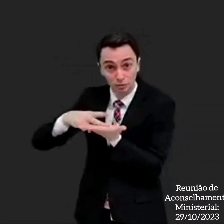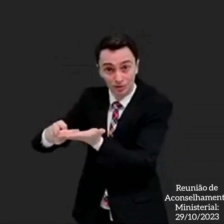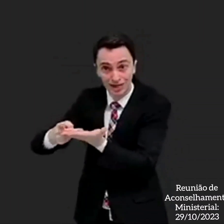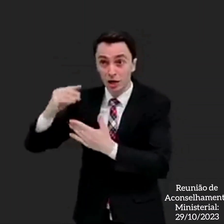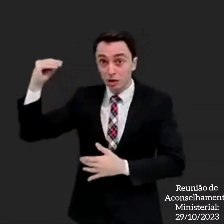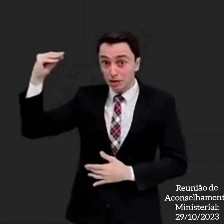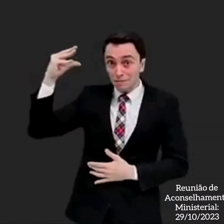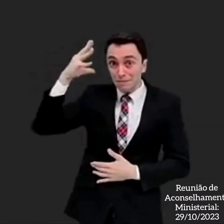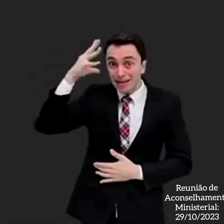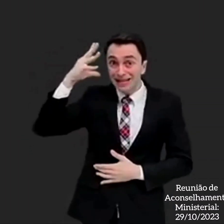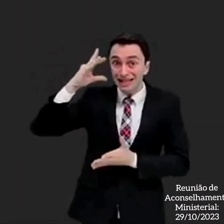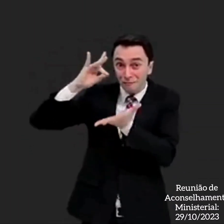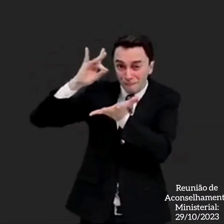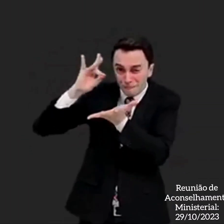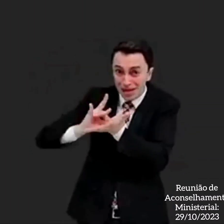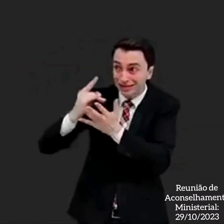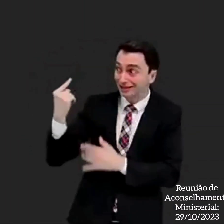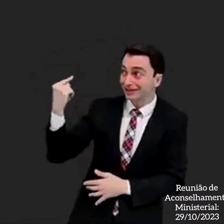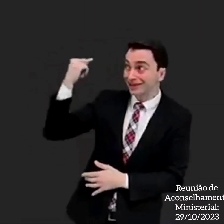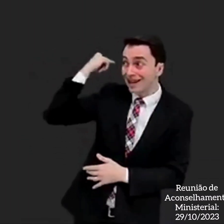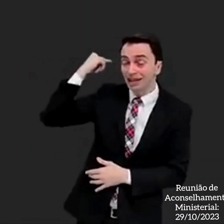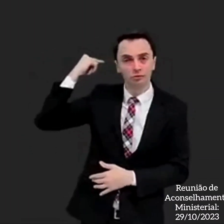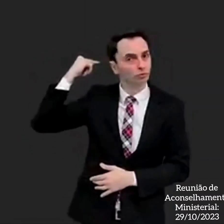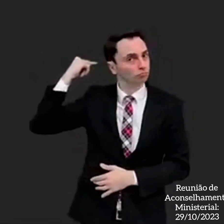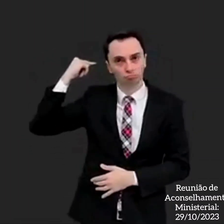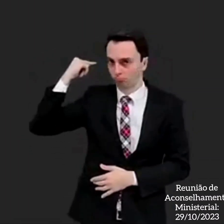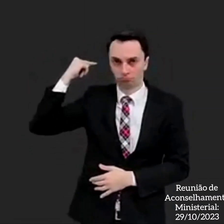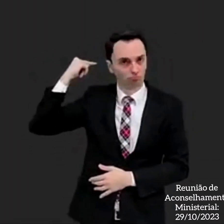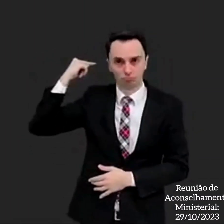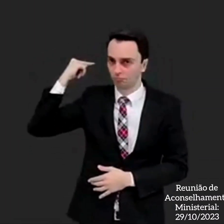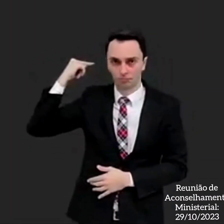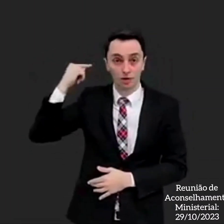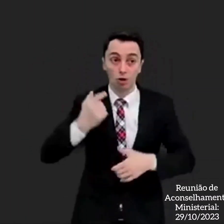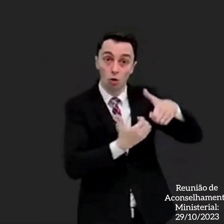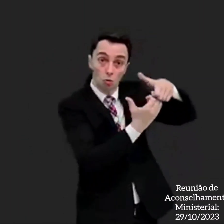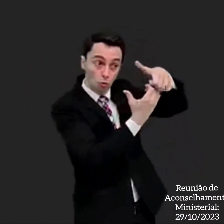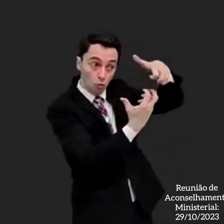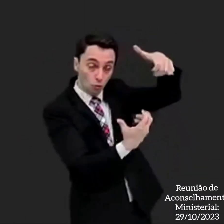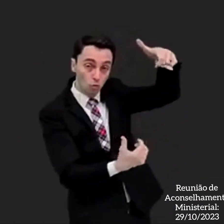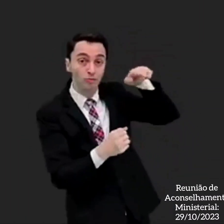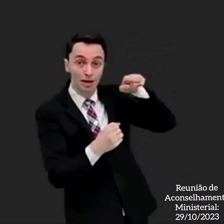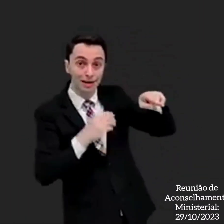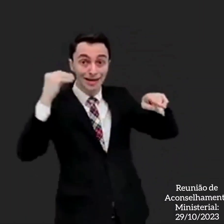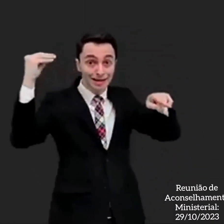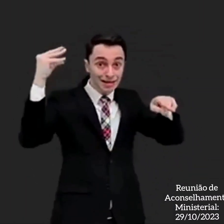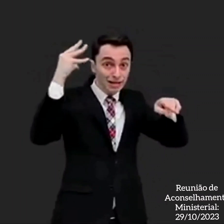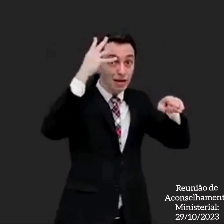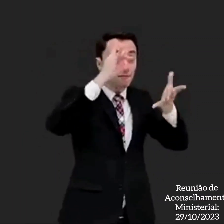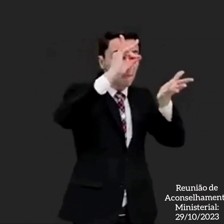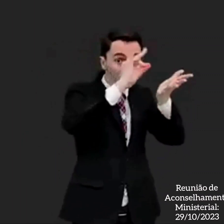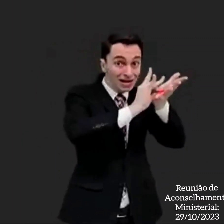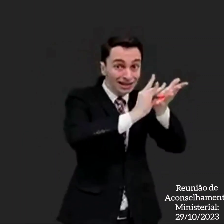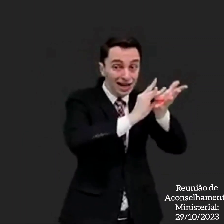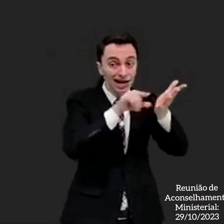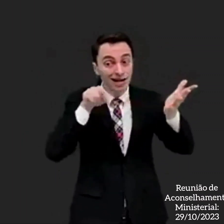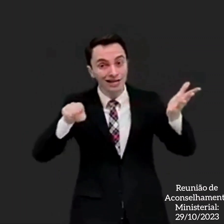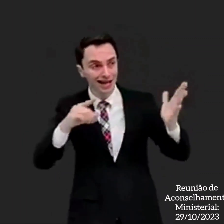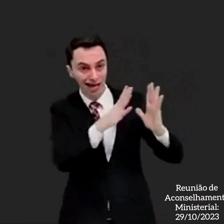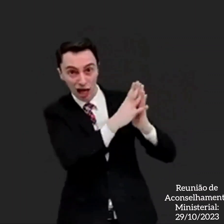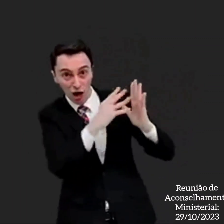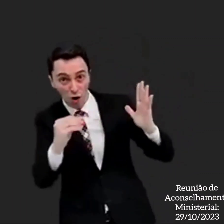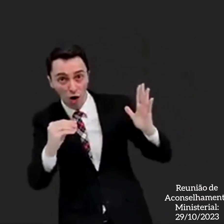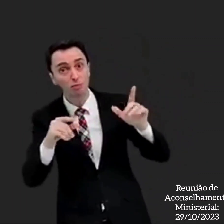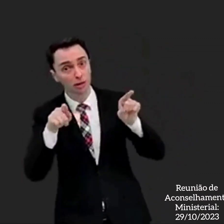inspiração original, senão inspiração proveniente do original, visto serem